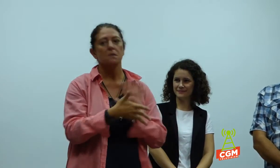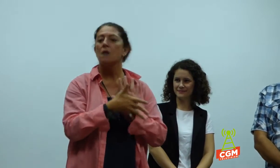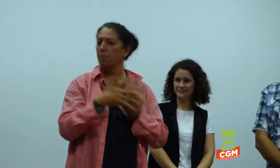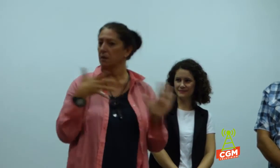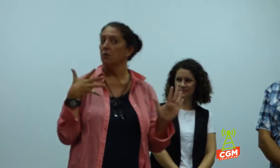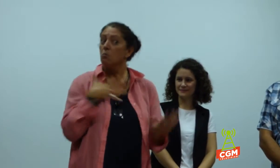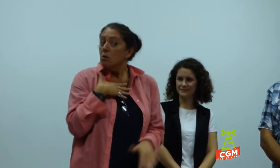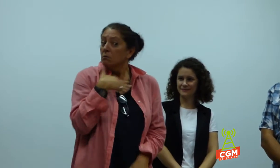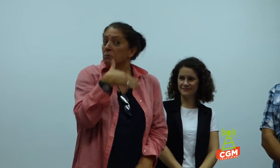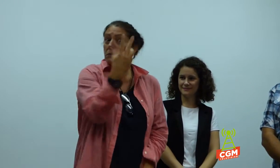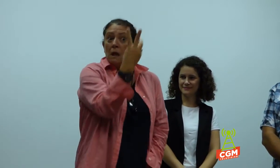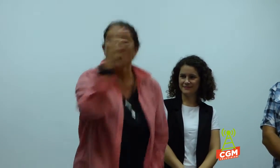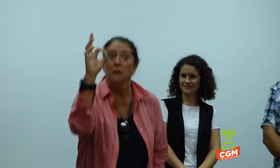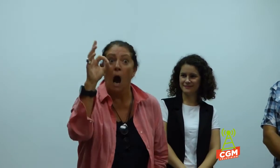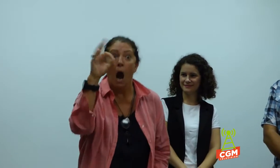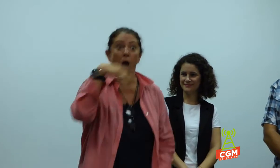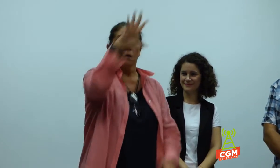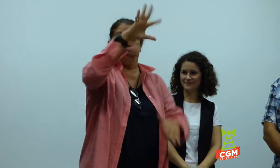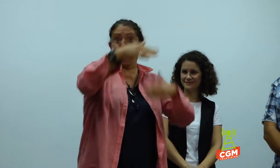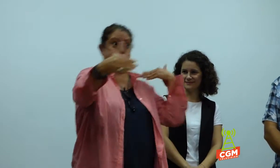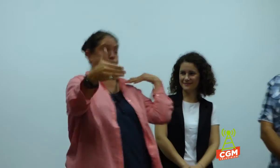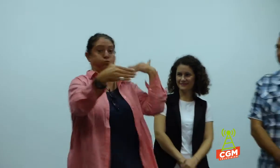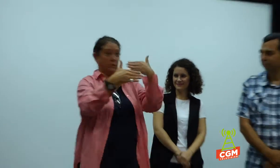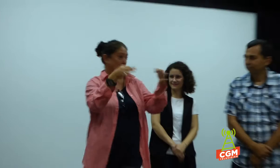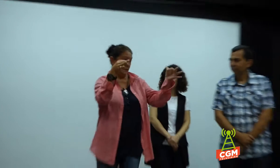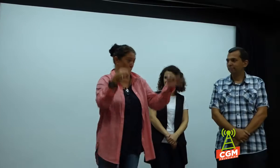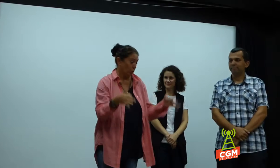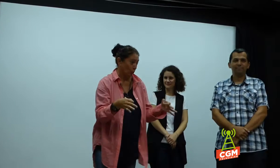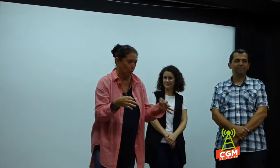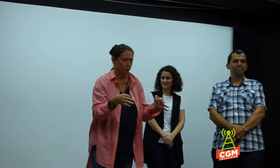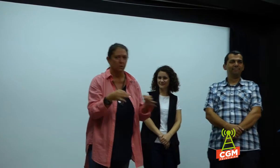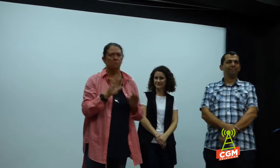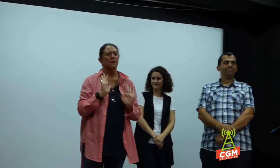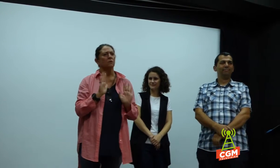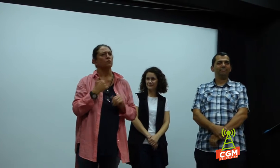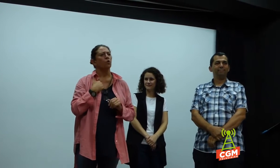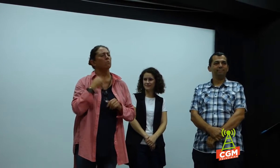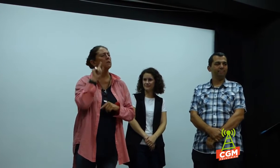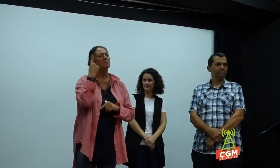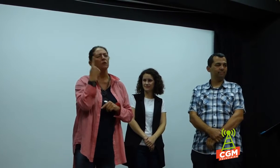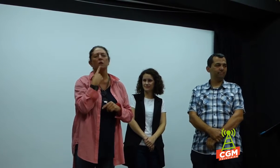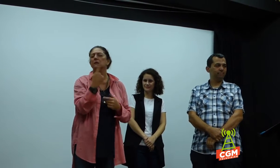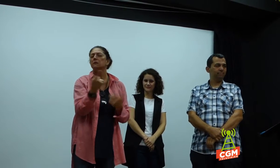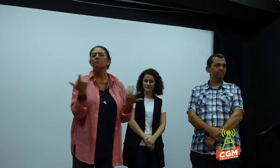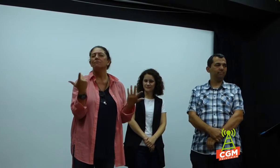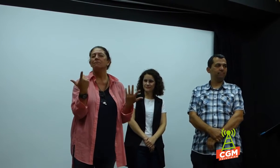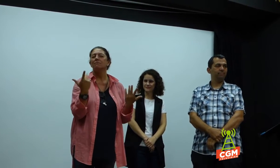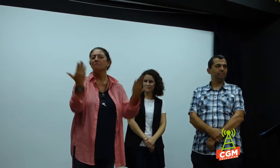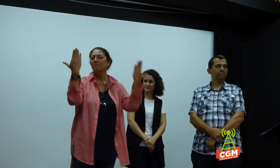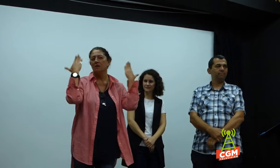No ha sido fácil y se han pasado 25 años muy rápido, pero es verdad que ha sido una trayectoria muy difícil. Primero también quiero